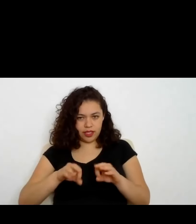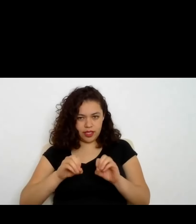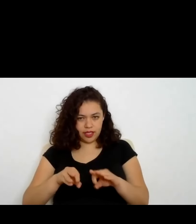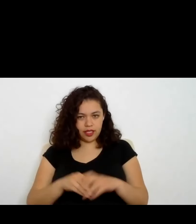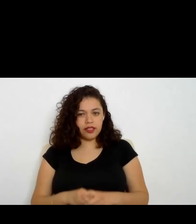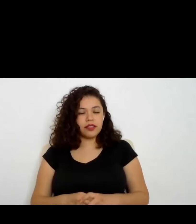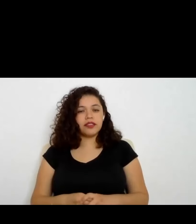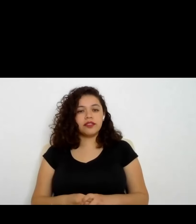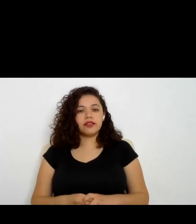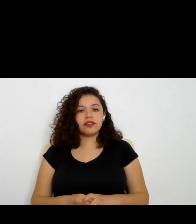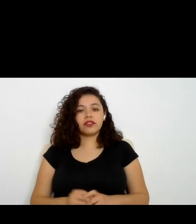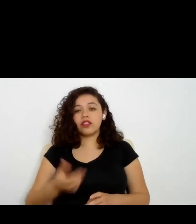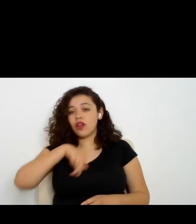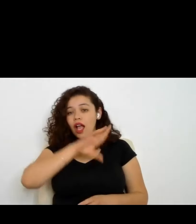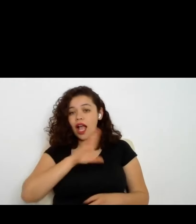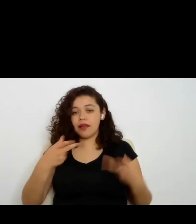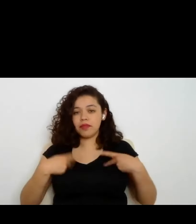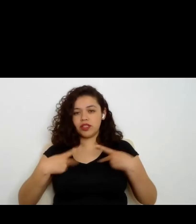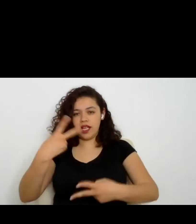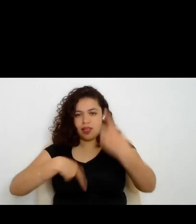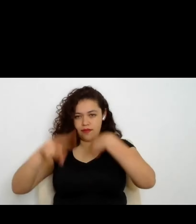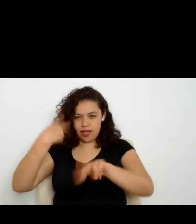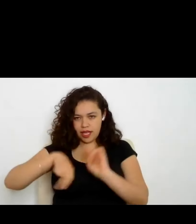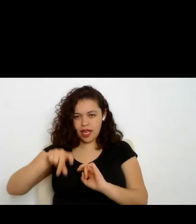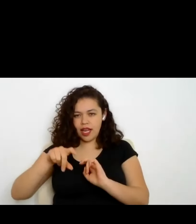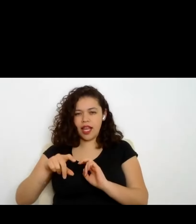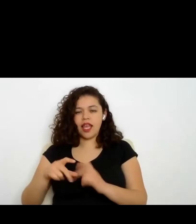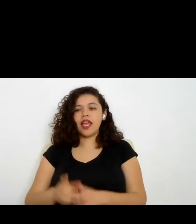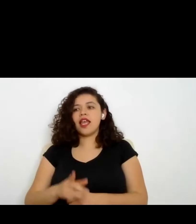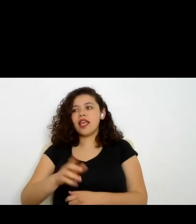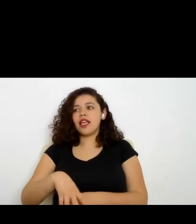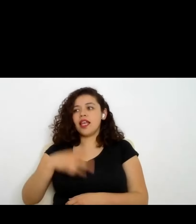Si nosotros tenemos un cliente y de repente el cliente nos dice, oye,